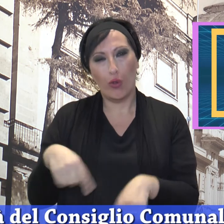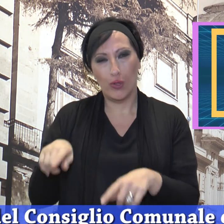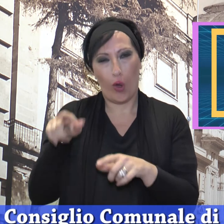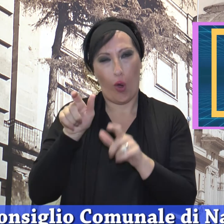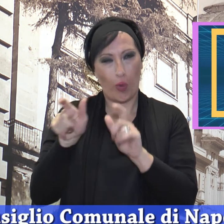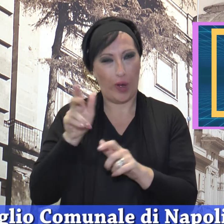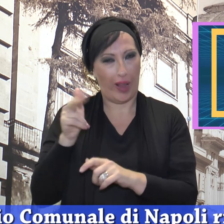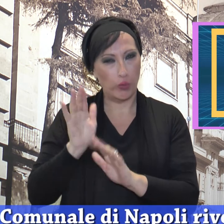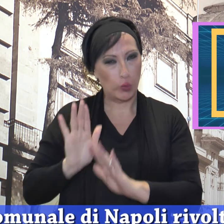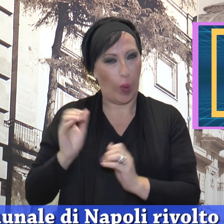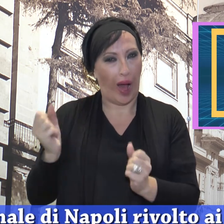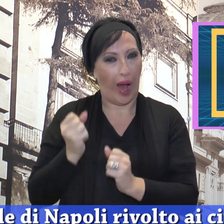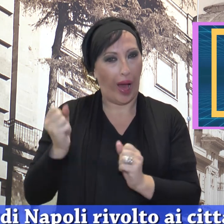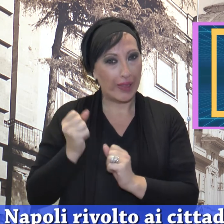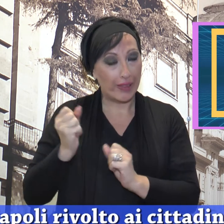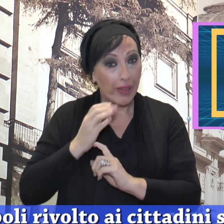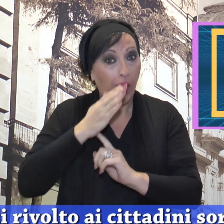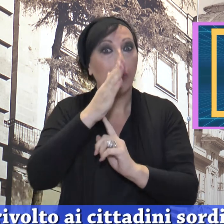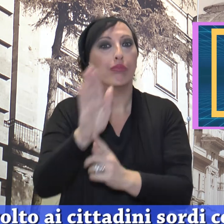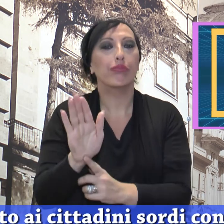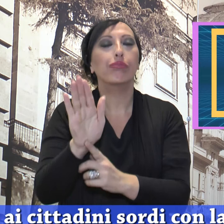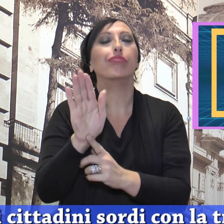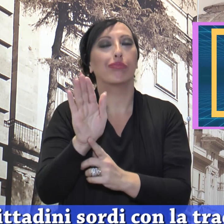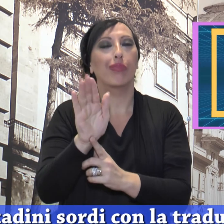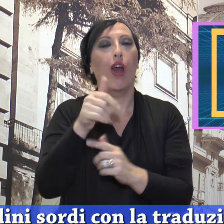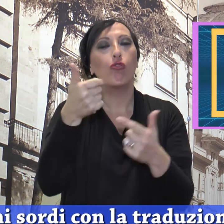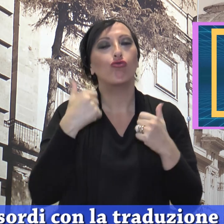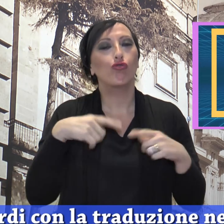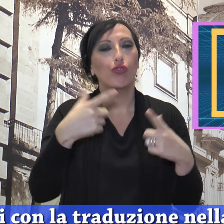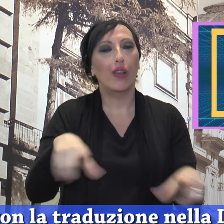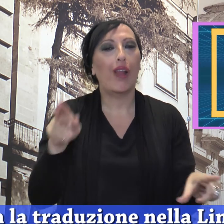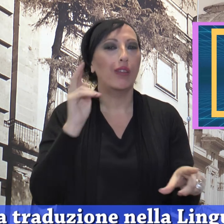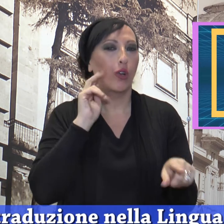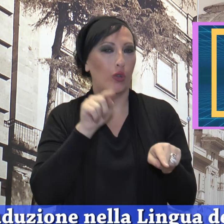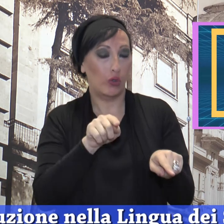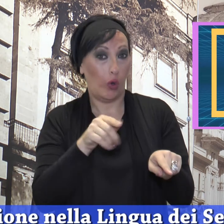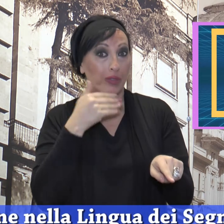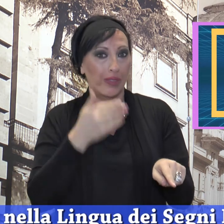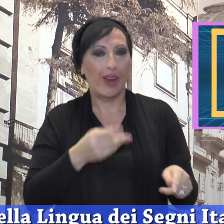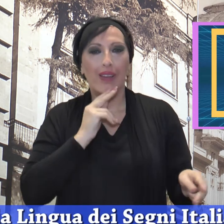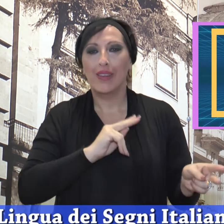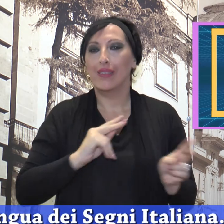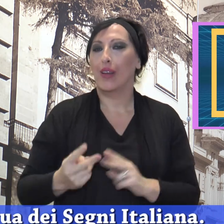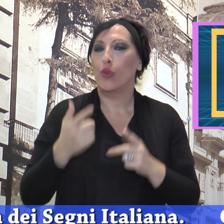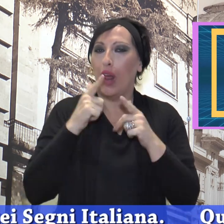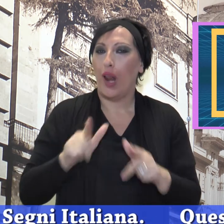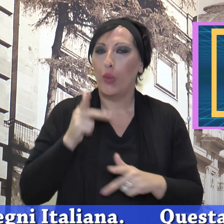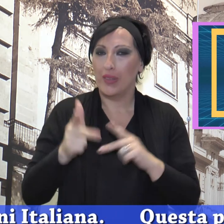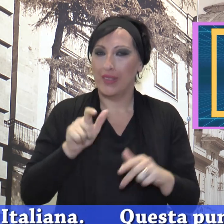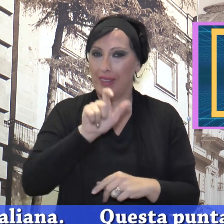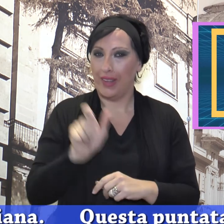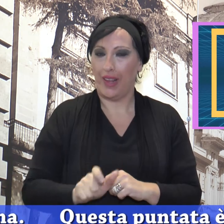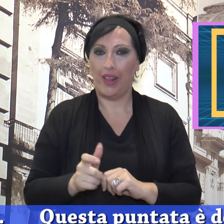Consiglio Comunale di Napoli, rivolto ai cittadini sordi con la traduzione nella lingua dei segni